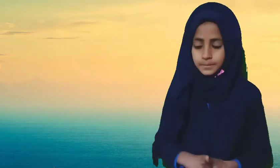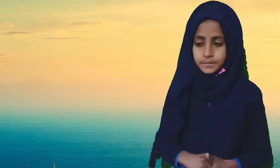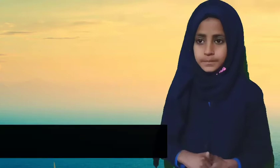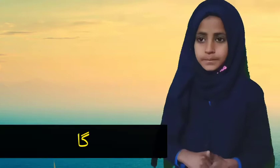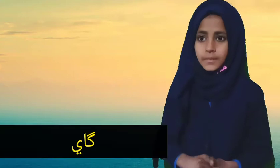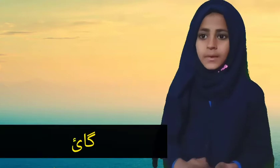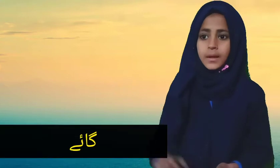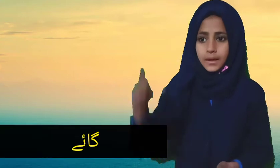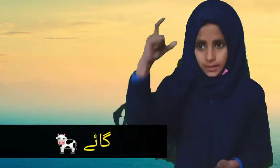गाय